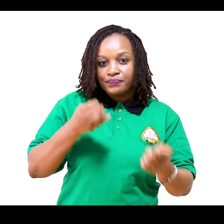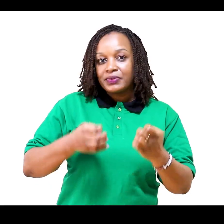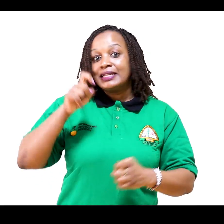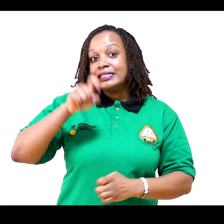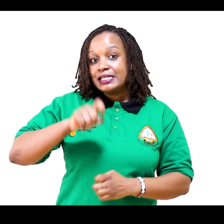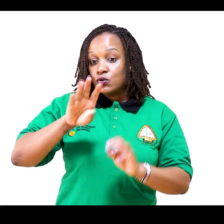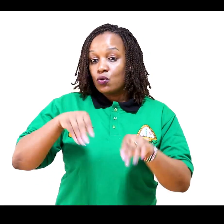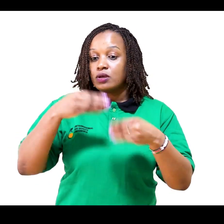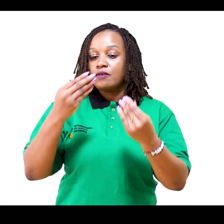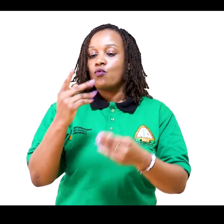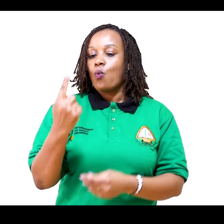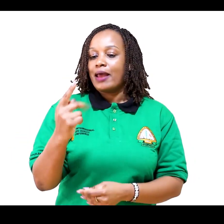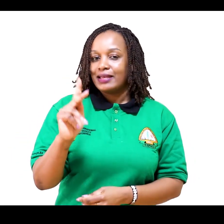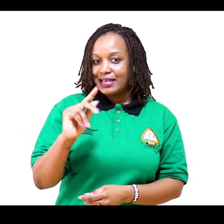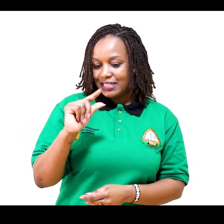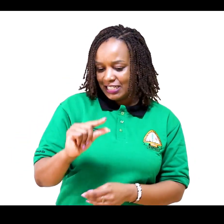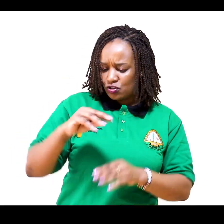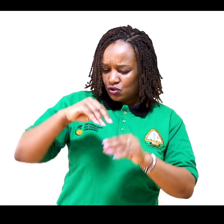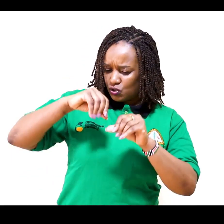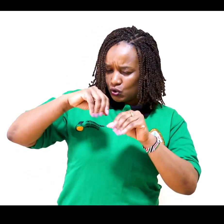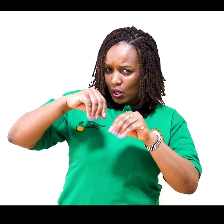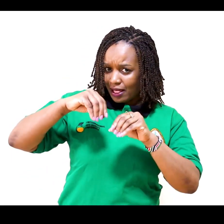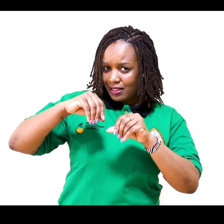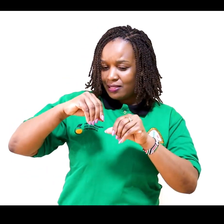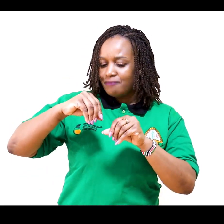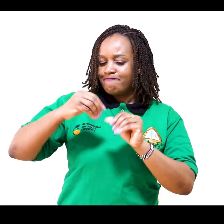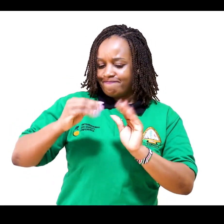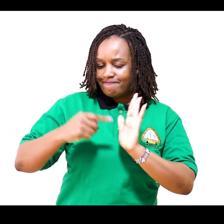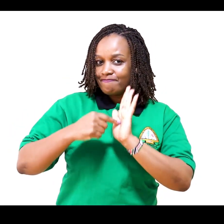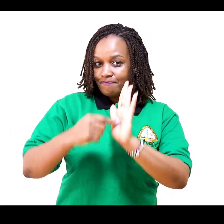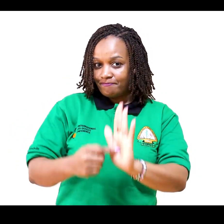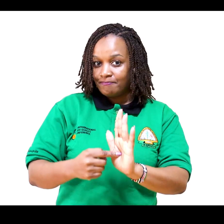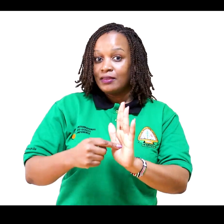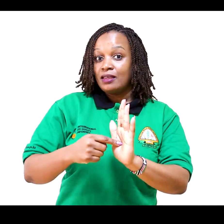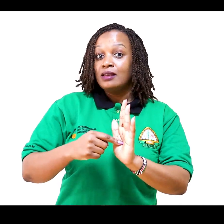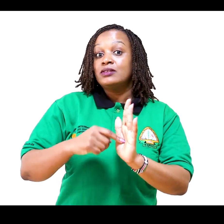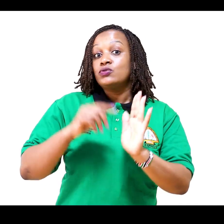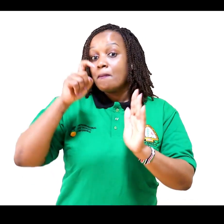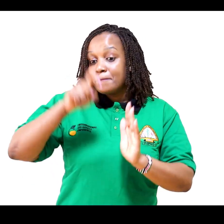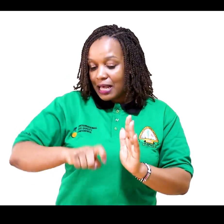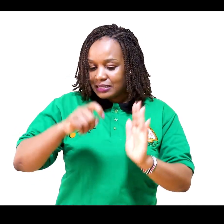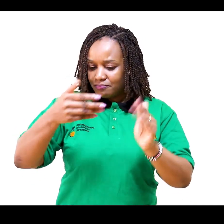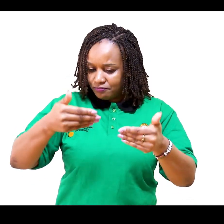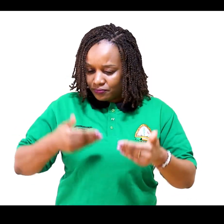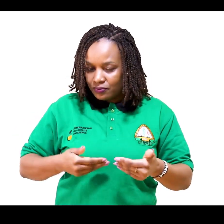cha kilo 1 iliyowasilishwa. Mara baada ya malipo ya shilingi 2,500